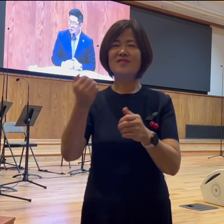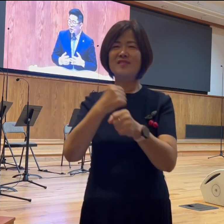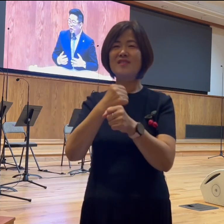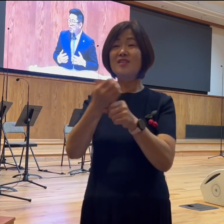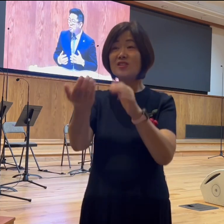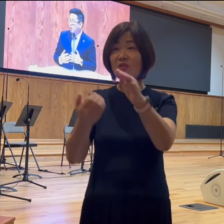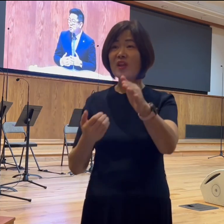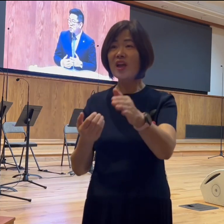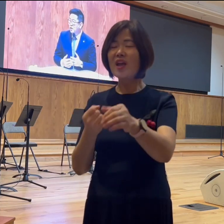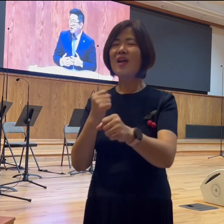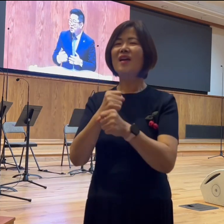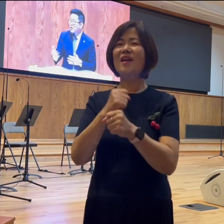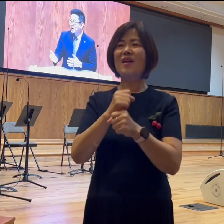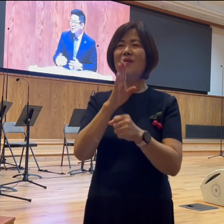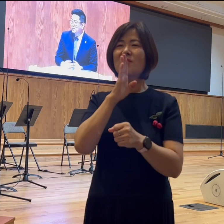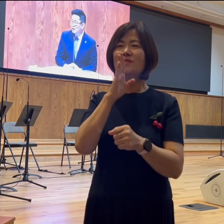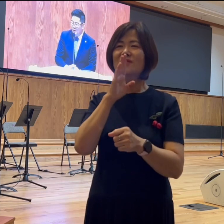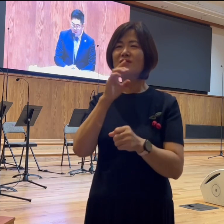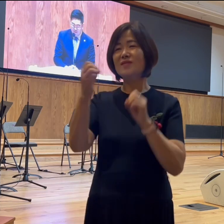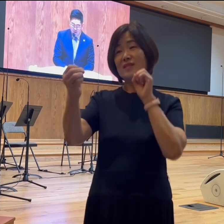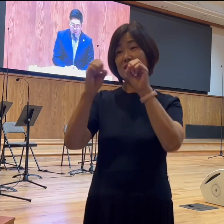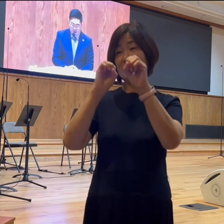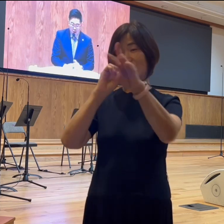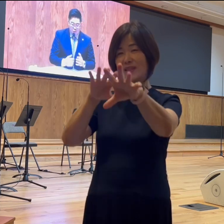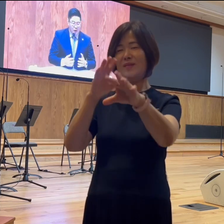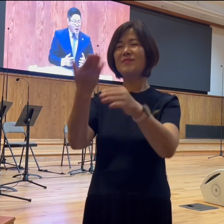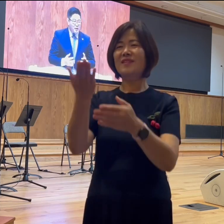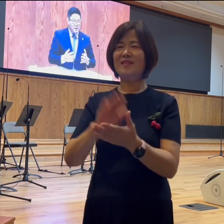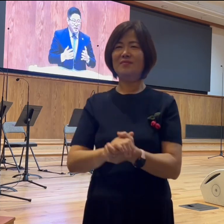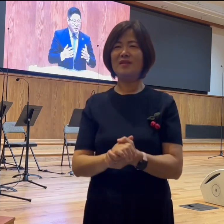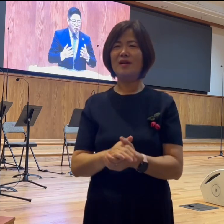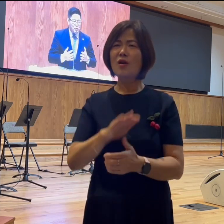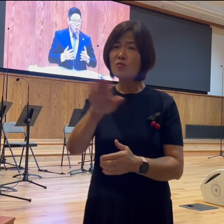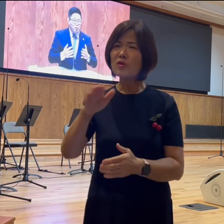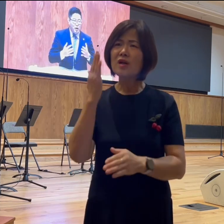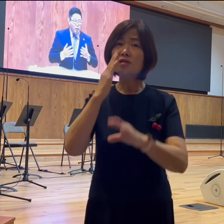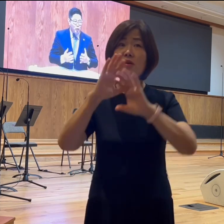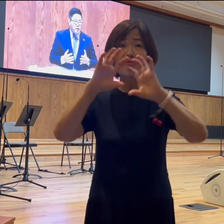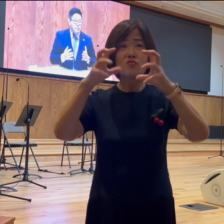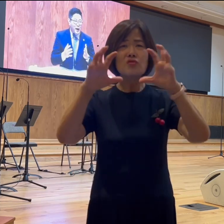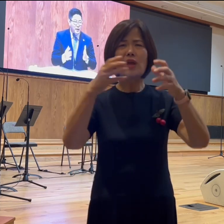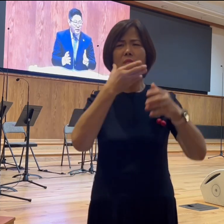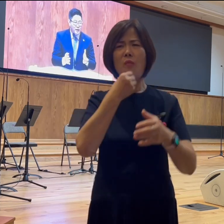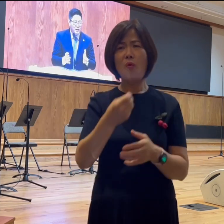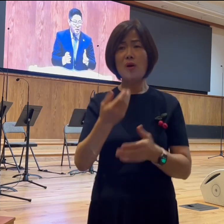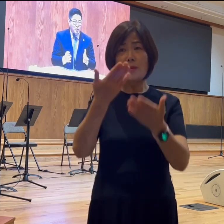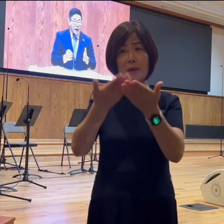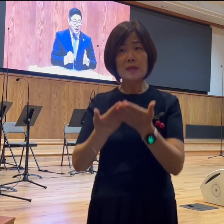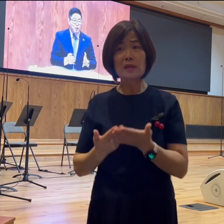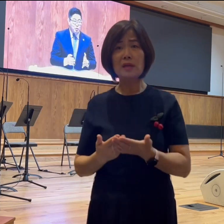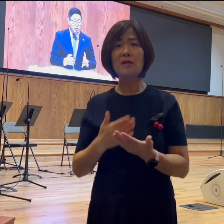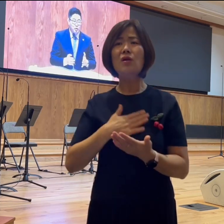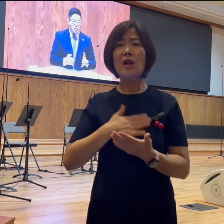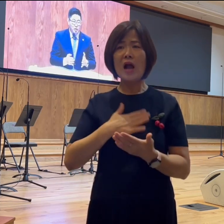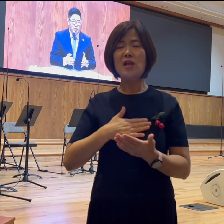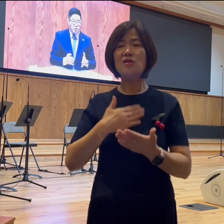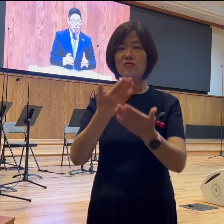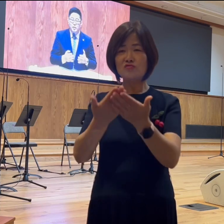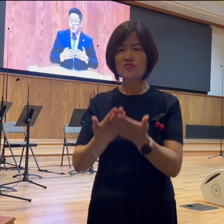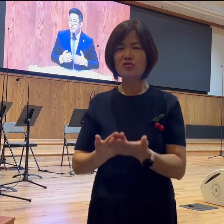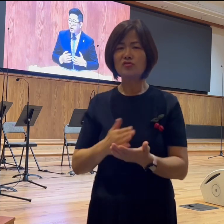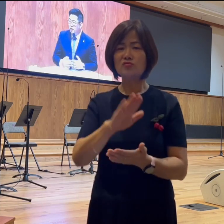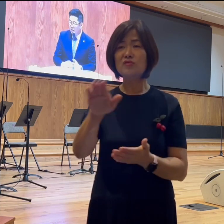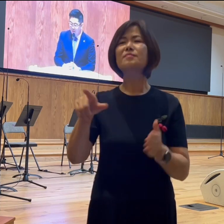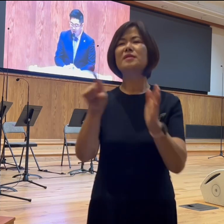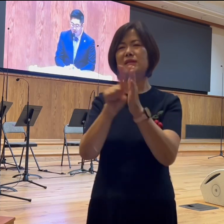전에 얼른 먼저 이렇게 말씀을 드렸습니다. 우리가 그 천국의 복을 받았다는 걸 알려주는 우리